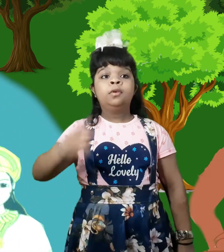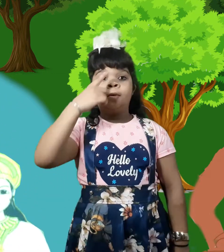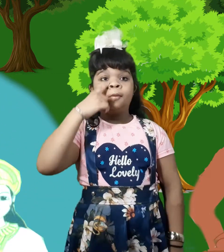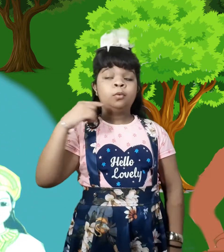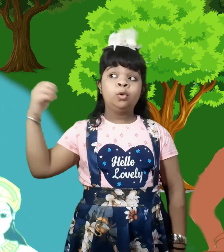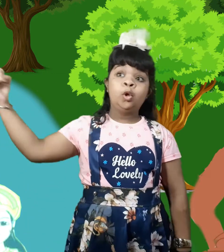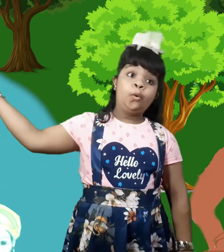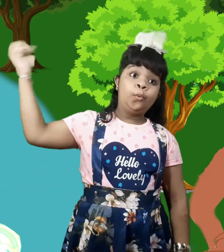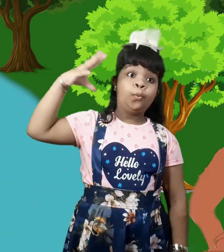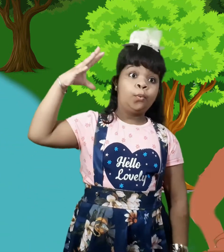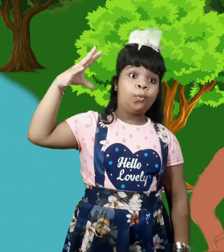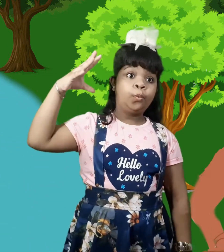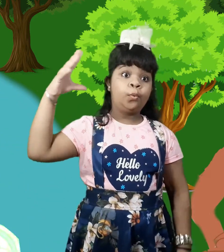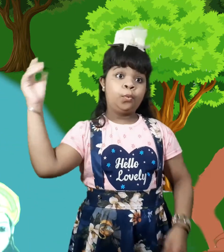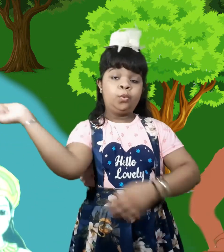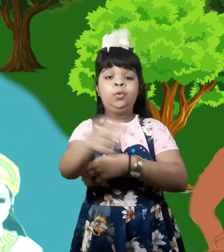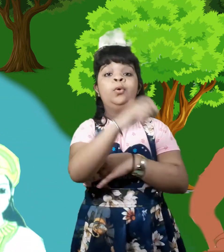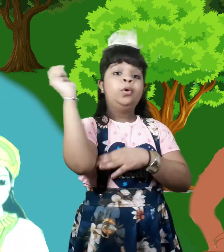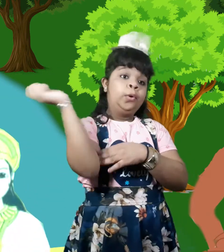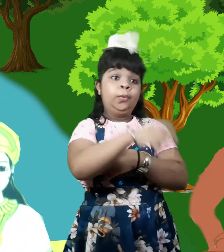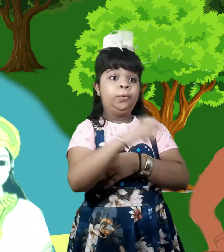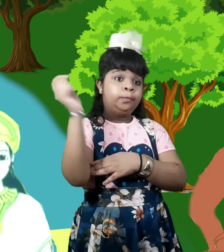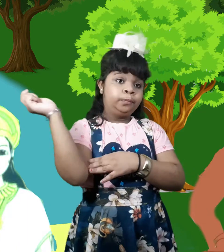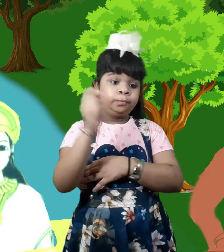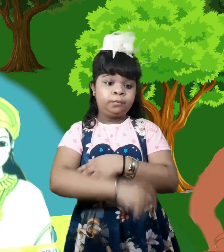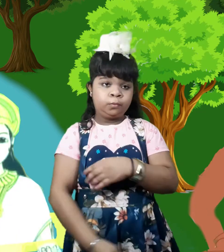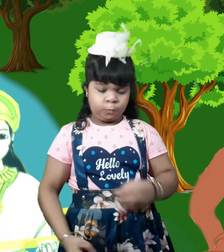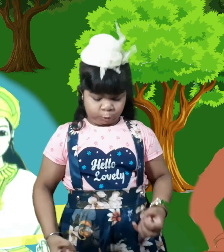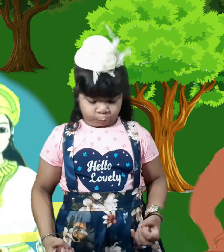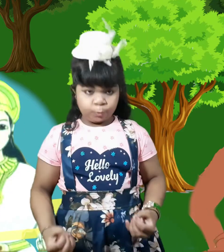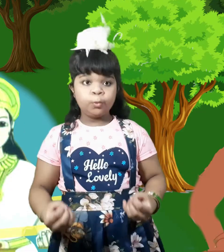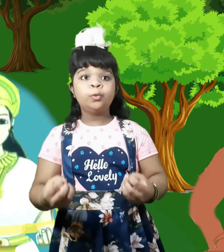सोने की कुल्हाड़ी लेकर बाहर आई